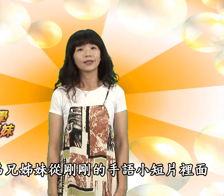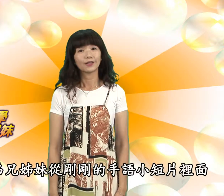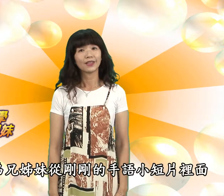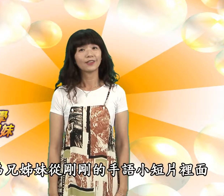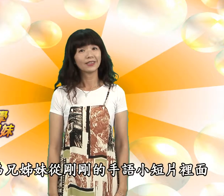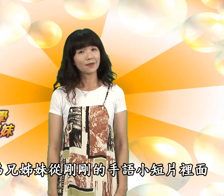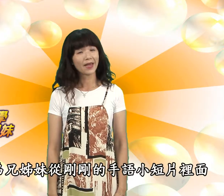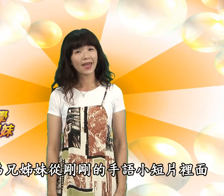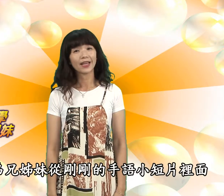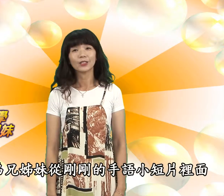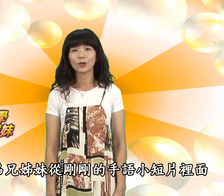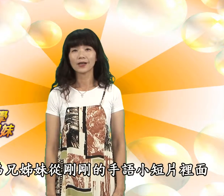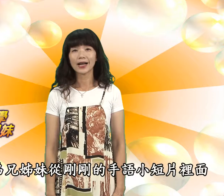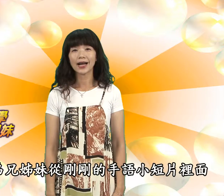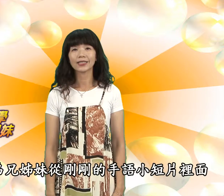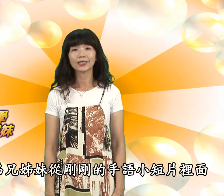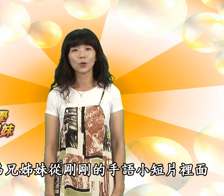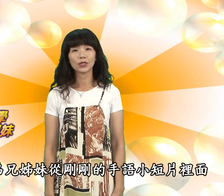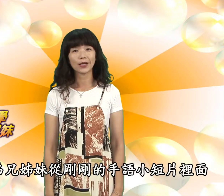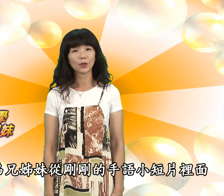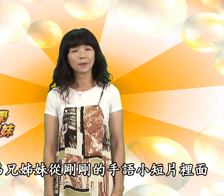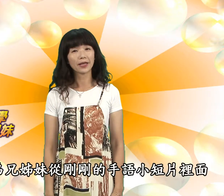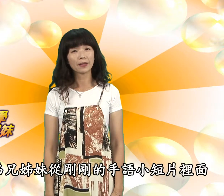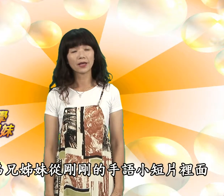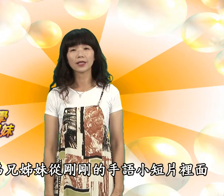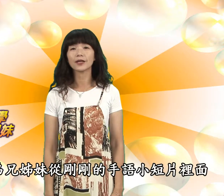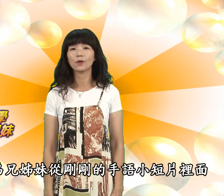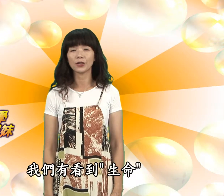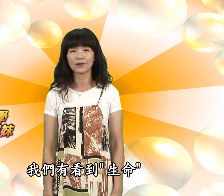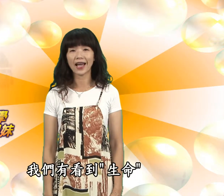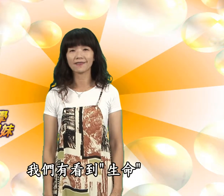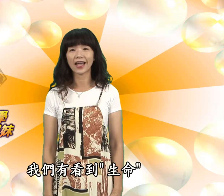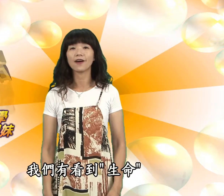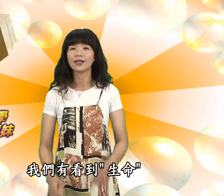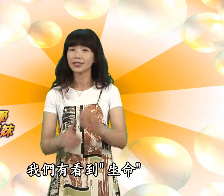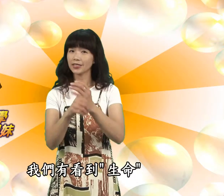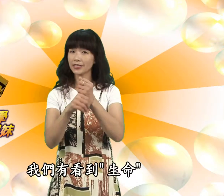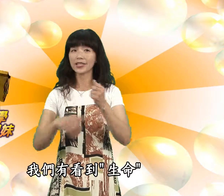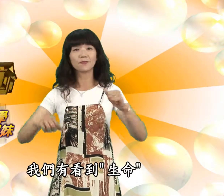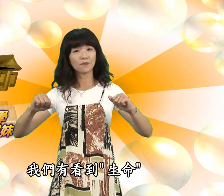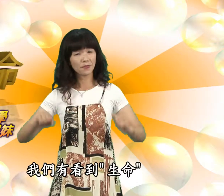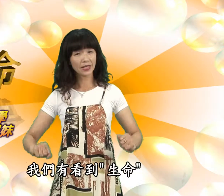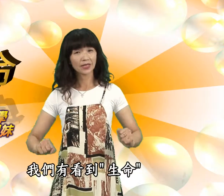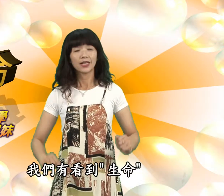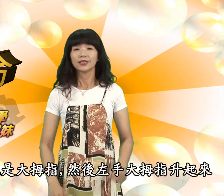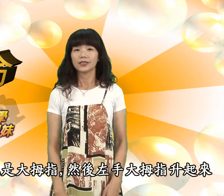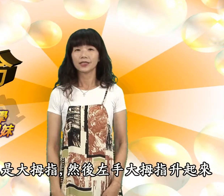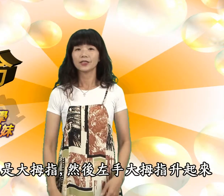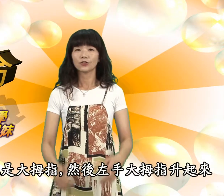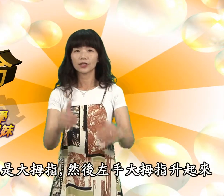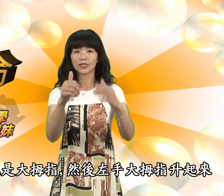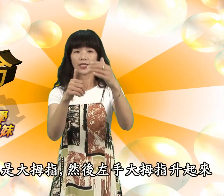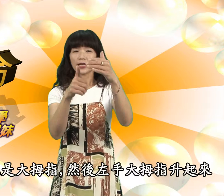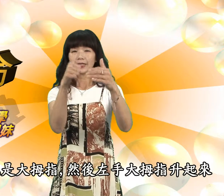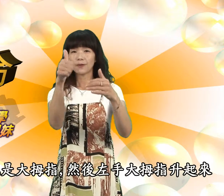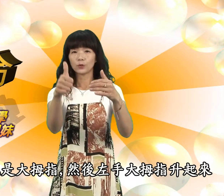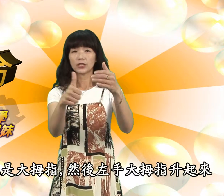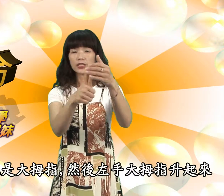各位弟兄姐妹，从刚刚的手语小短片里面呢，我们有看到生命。伸就是大拇指，